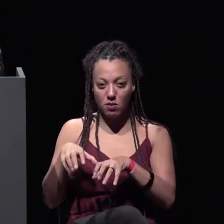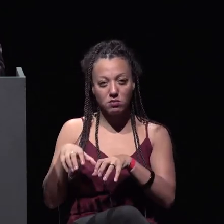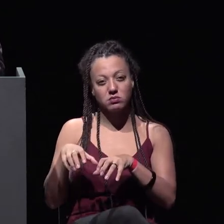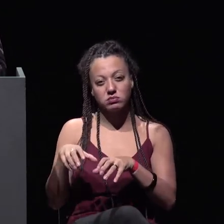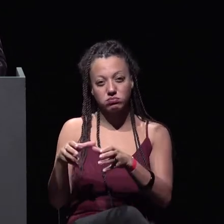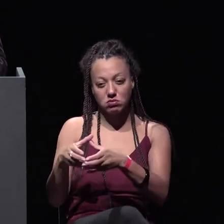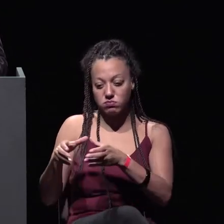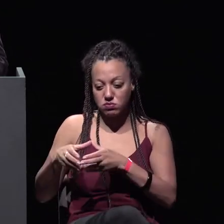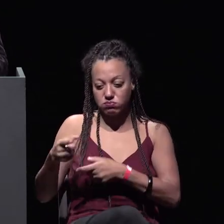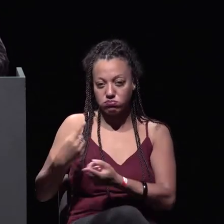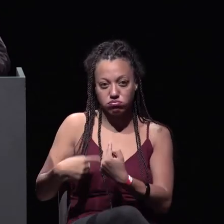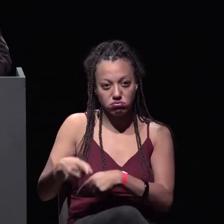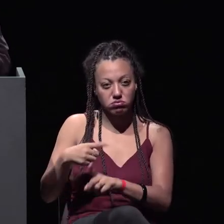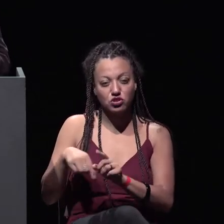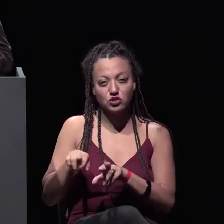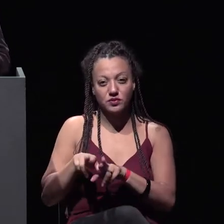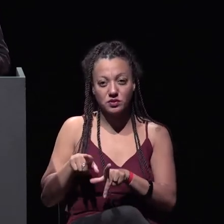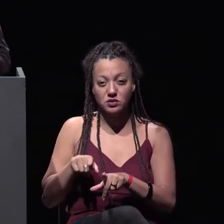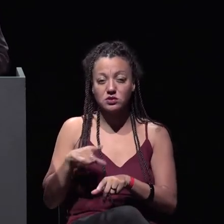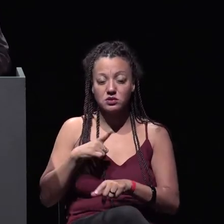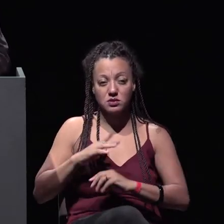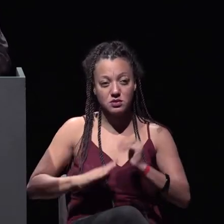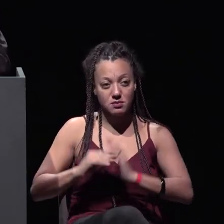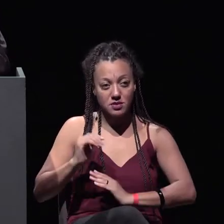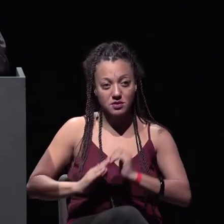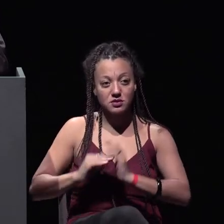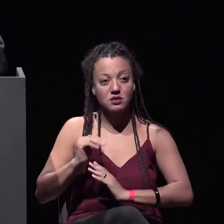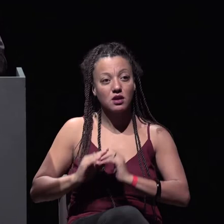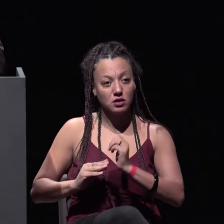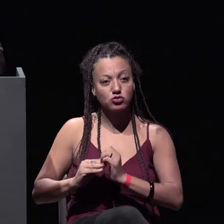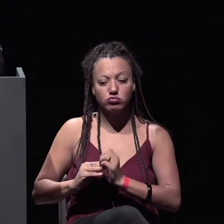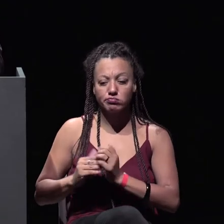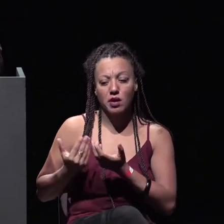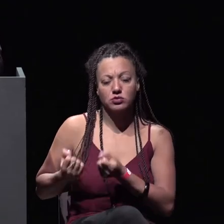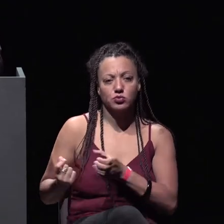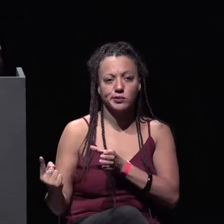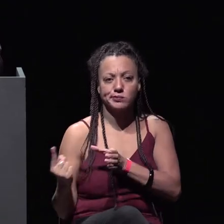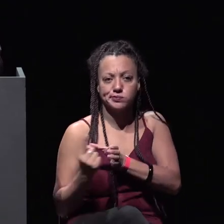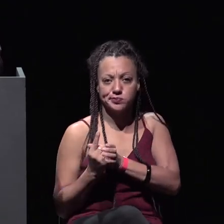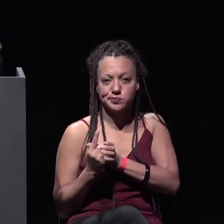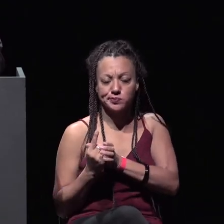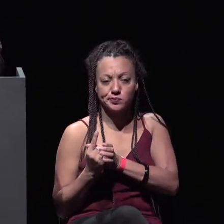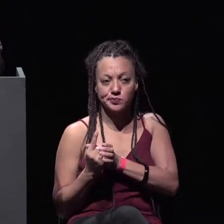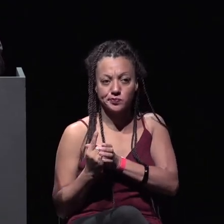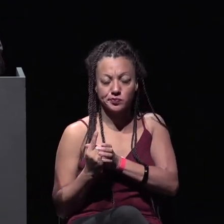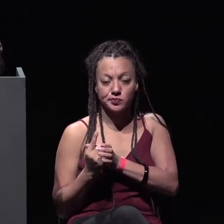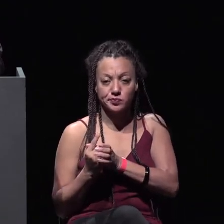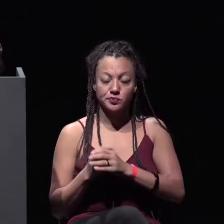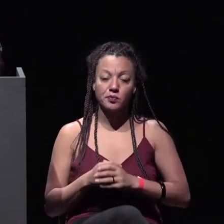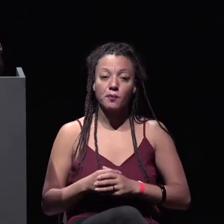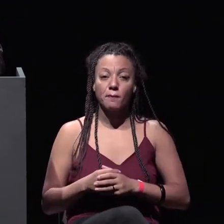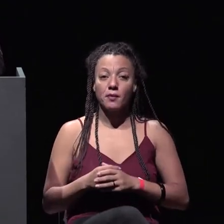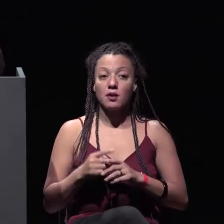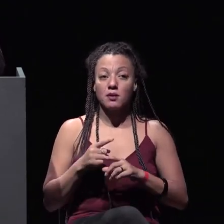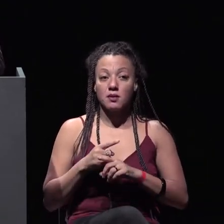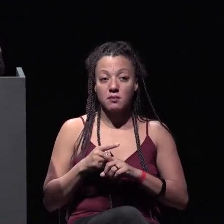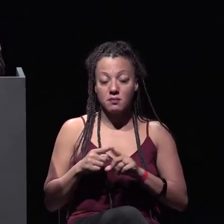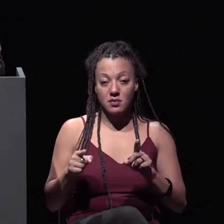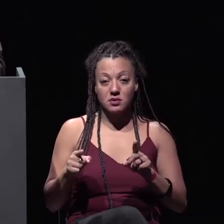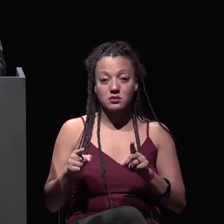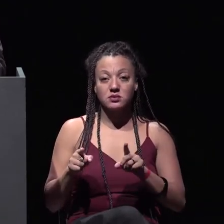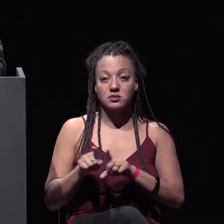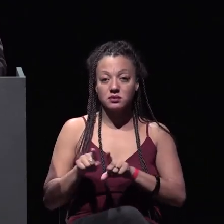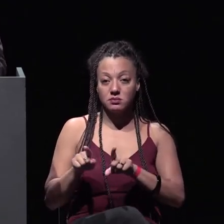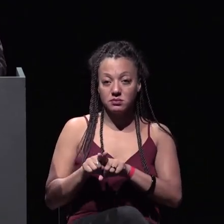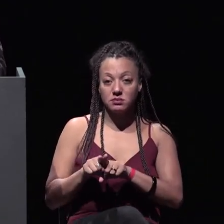conhecimento a record tem o seu a sua habilidade é conhecida e testada pelas câmeras locais havia também a possibilidade da concessão